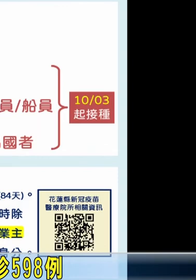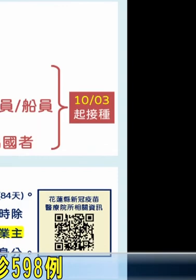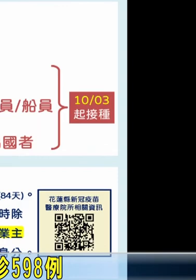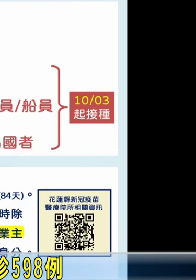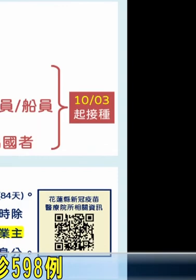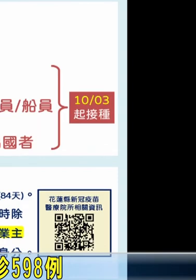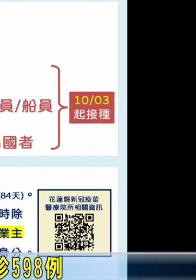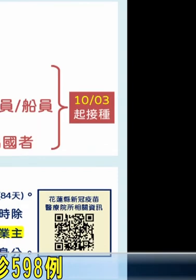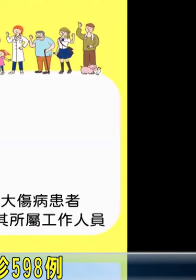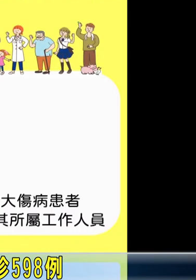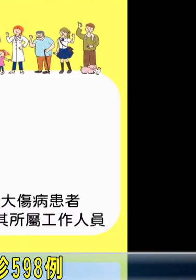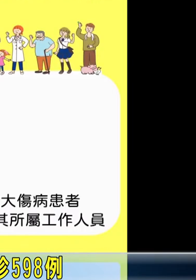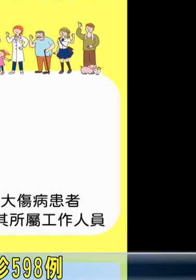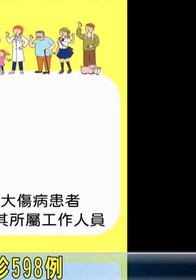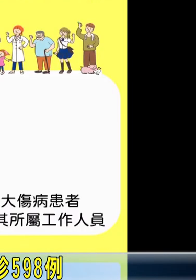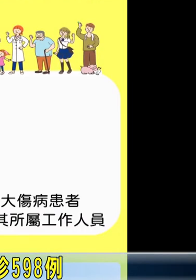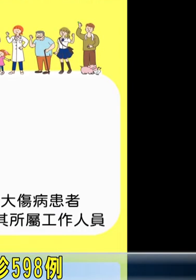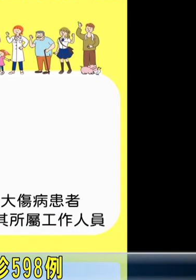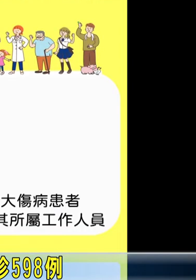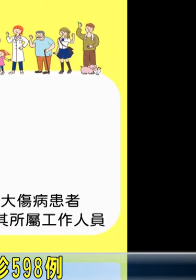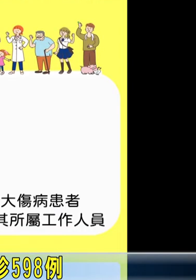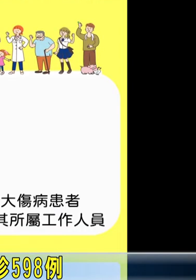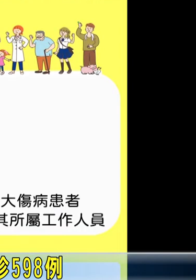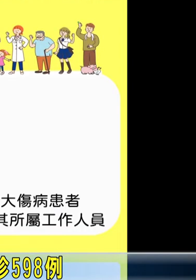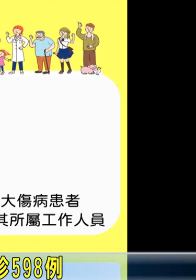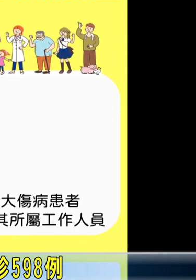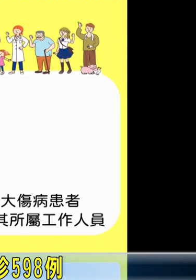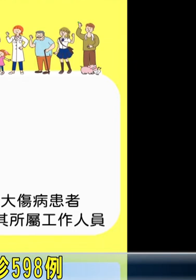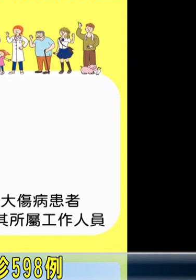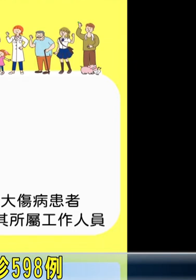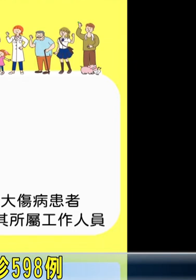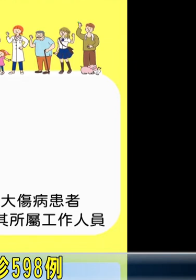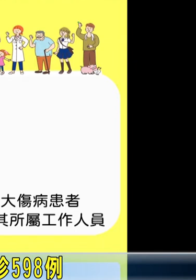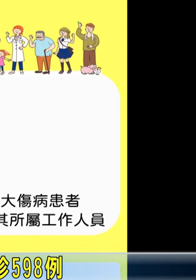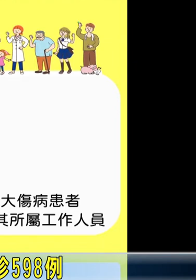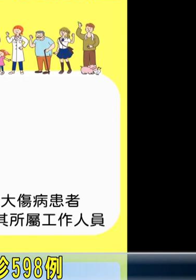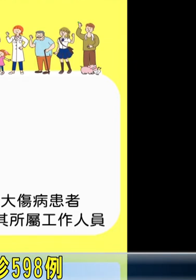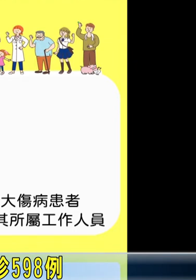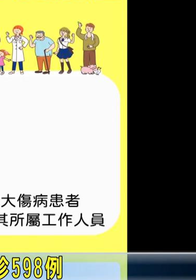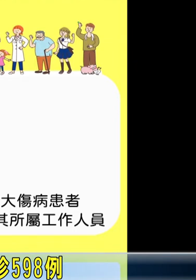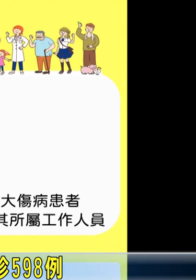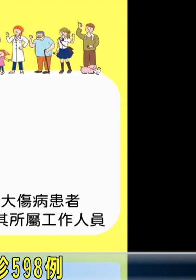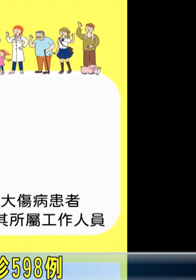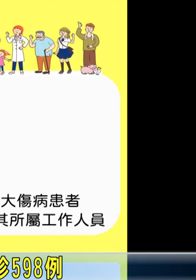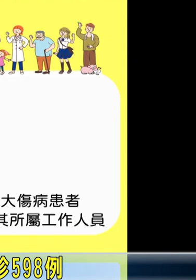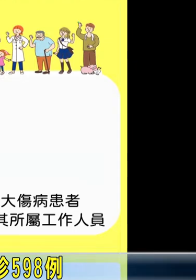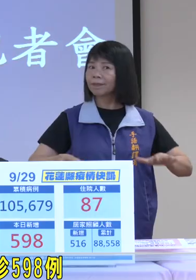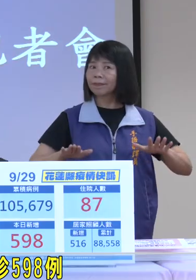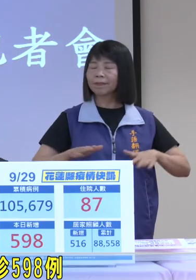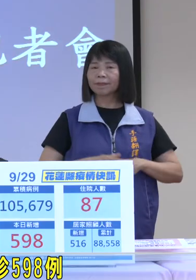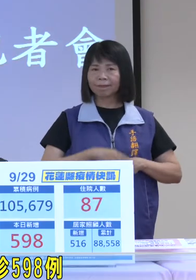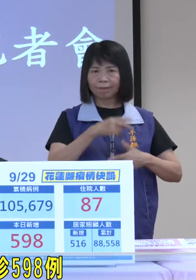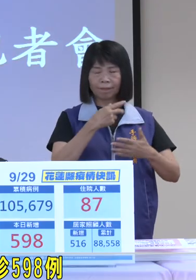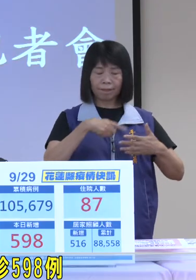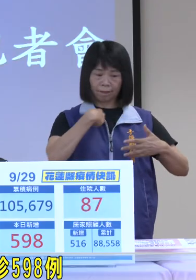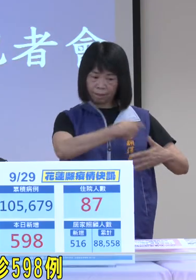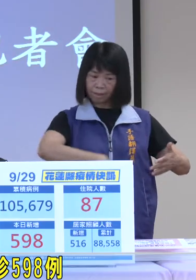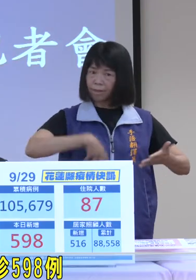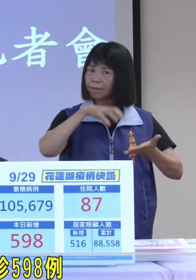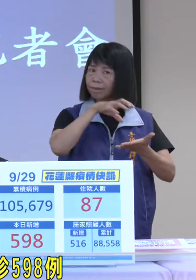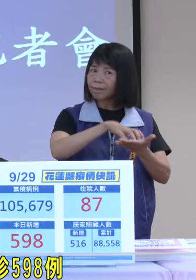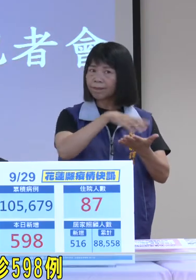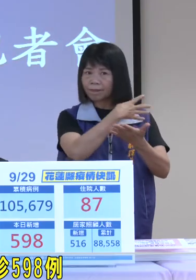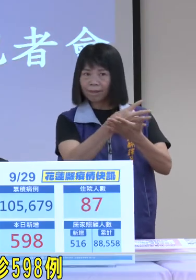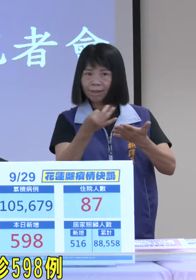代疫苗，流感公费疫苗也在3月1号开始接种。 那这一次呢，每个身份证字